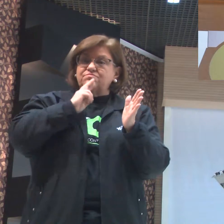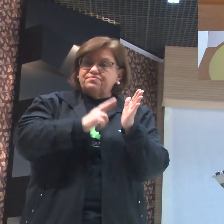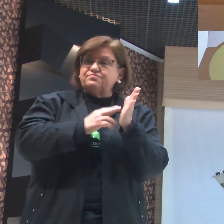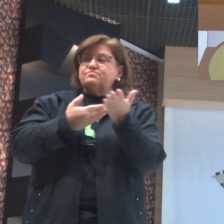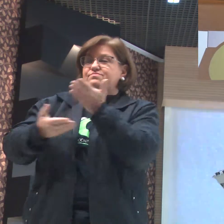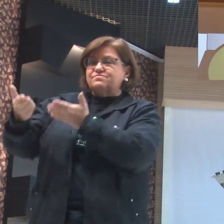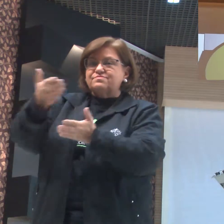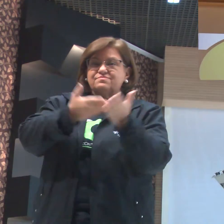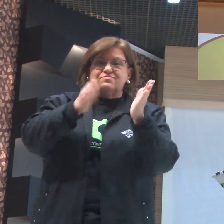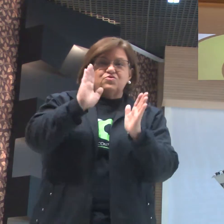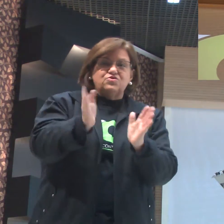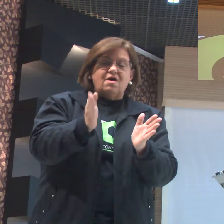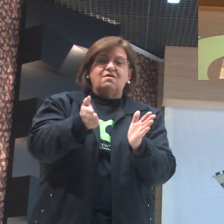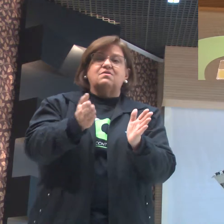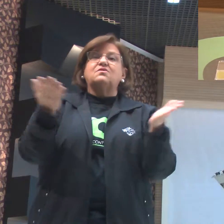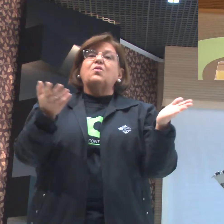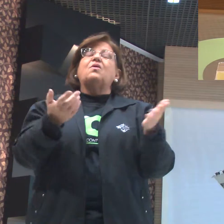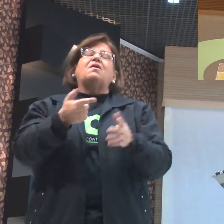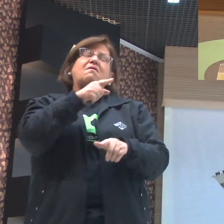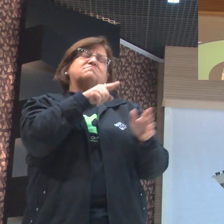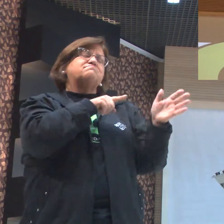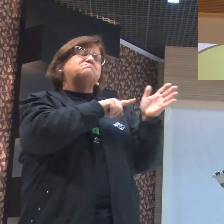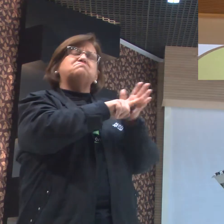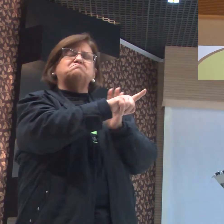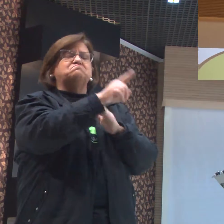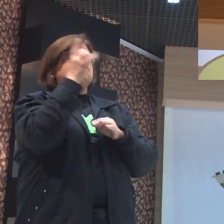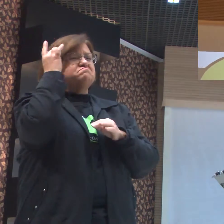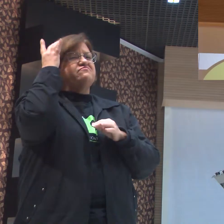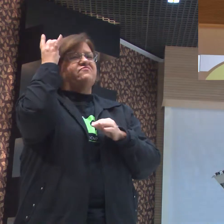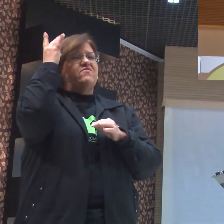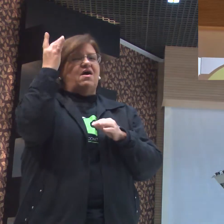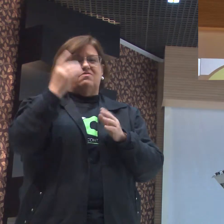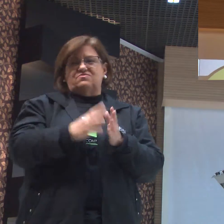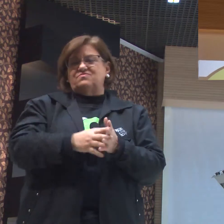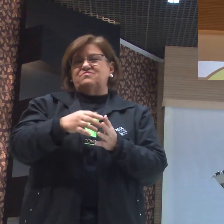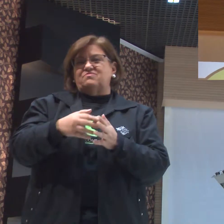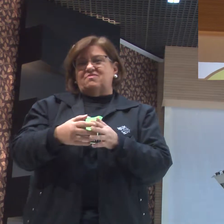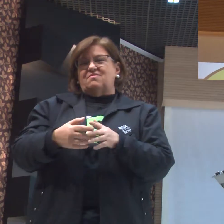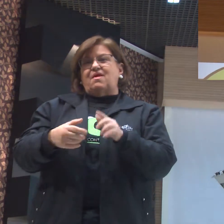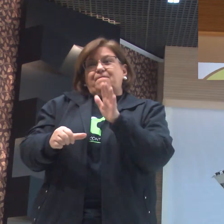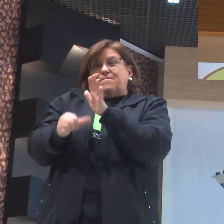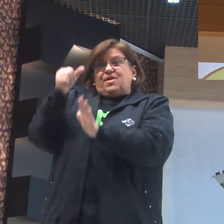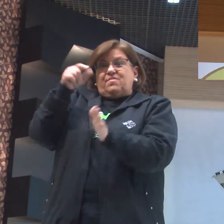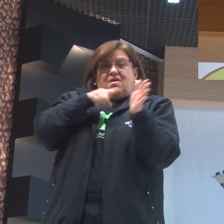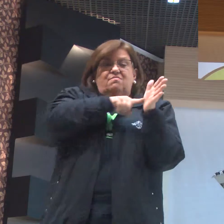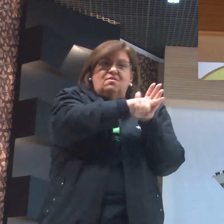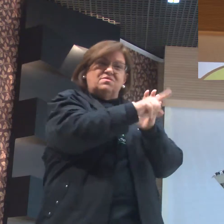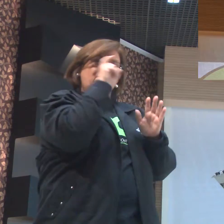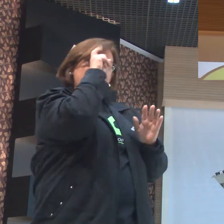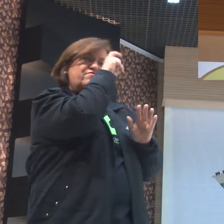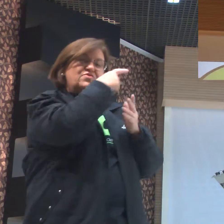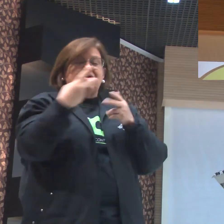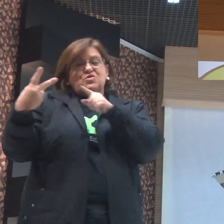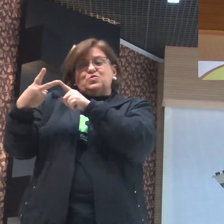resposta? Ok. Essa pergunta é mais fácil que a outra, né? Então eu vi um bem